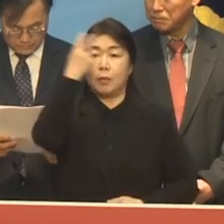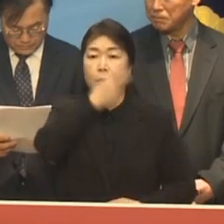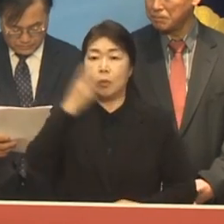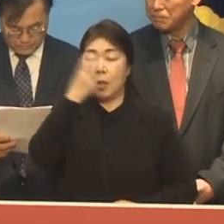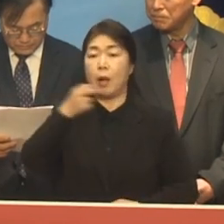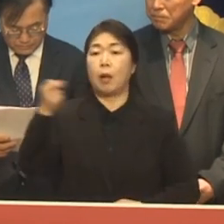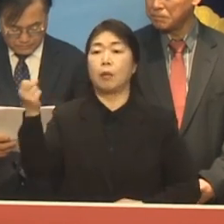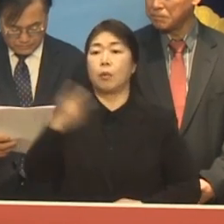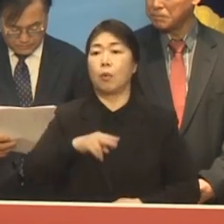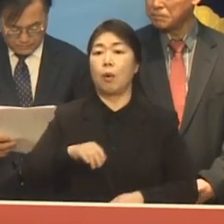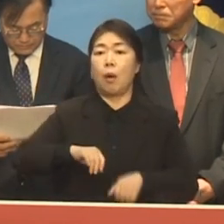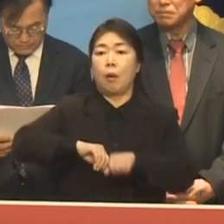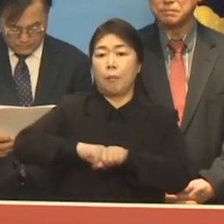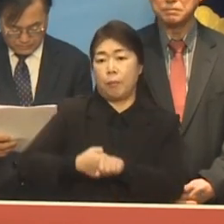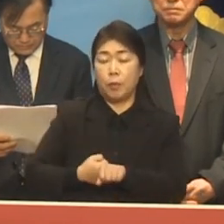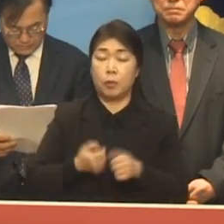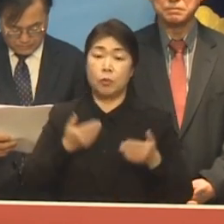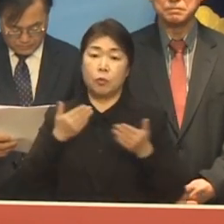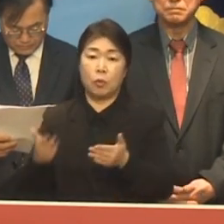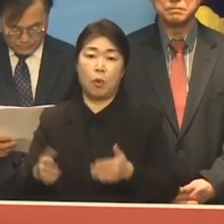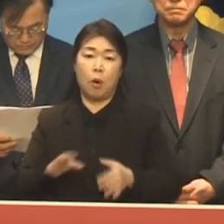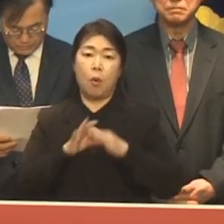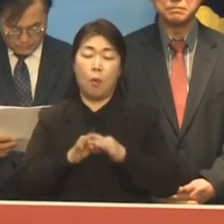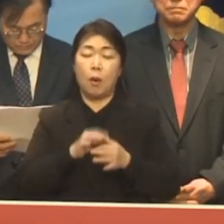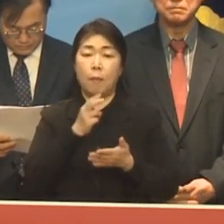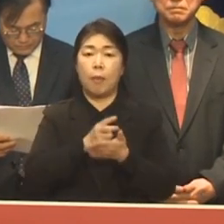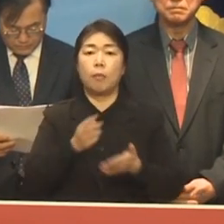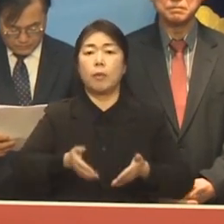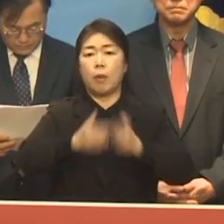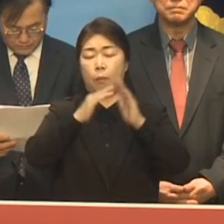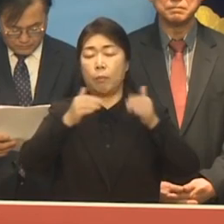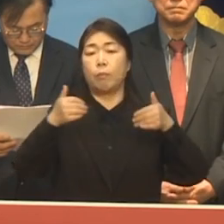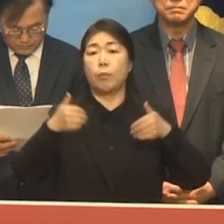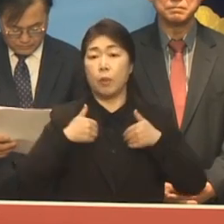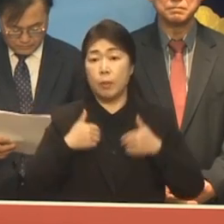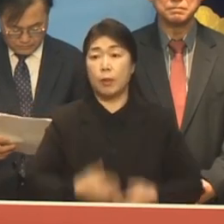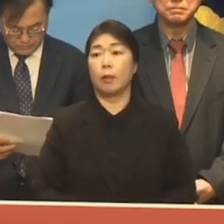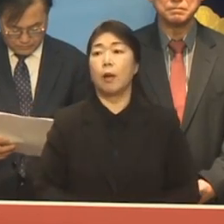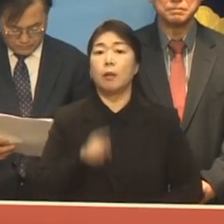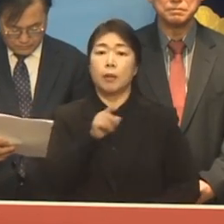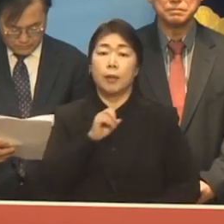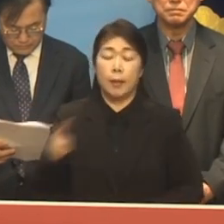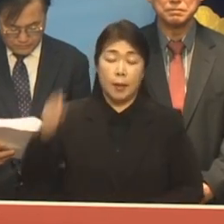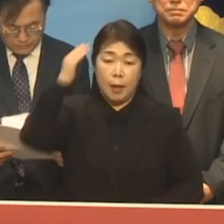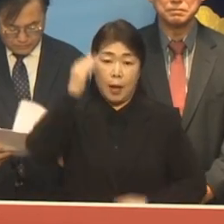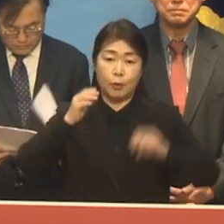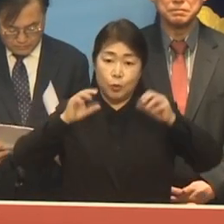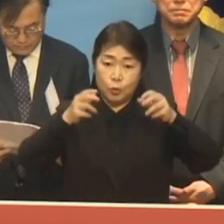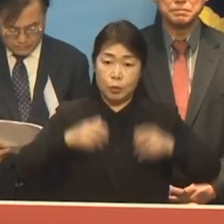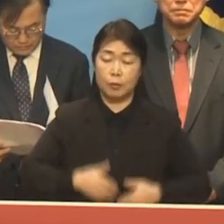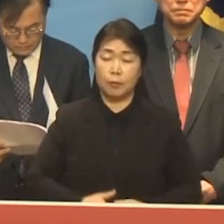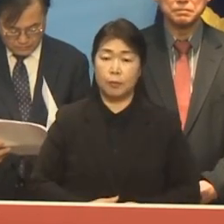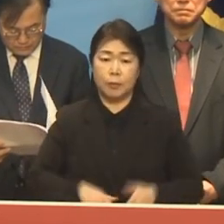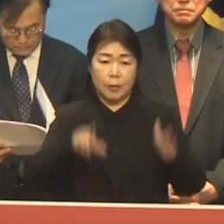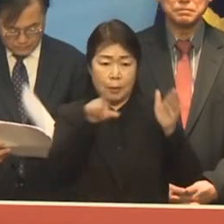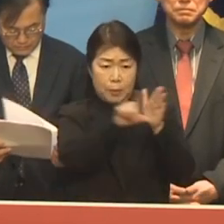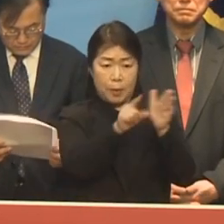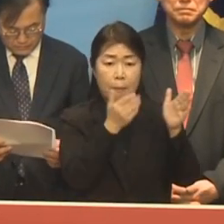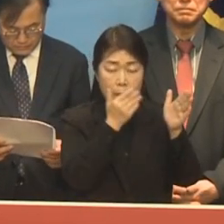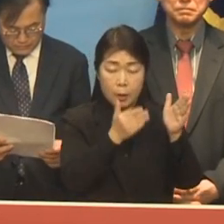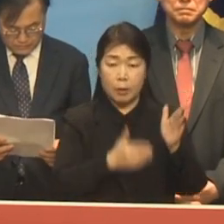그리고 관련 입법이 추진돼야 할 것입니다. 그래야만 대한민국은 신뢰할 수